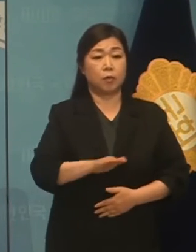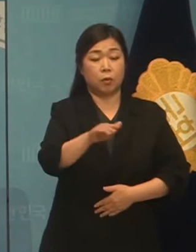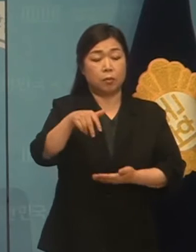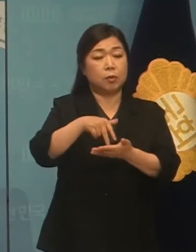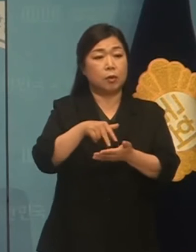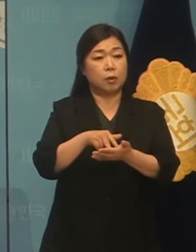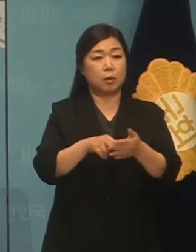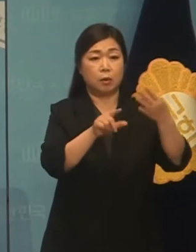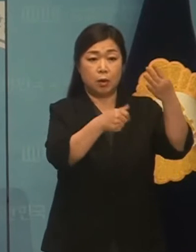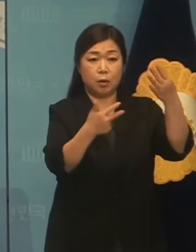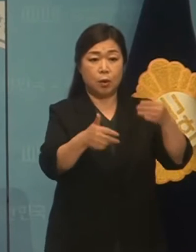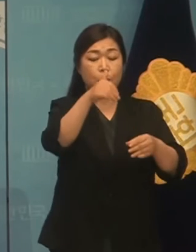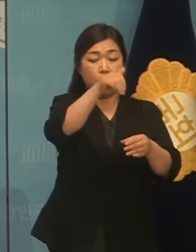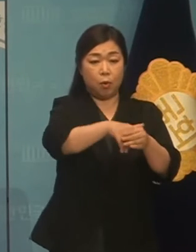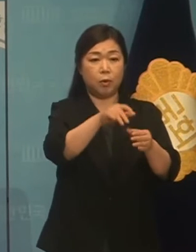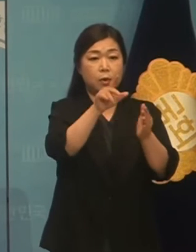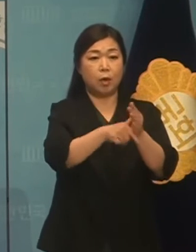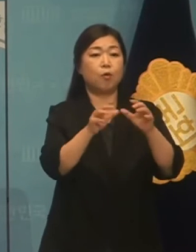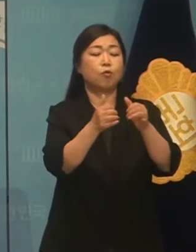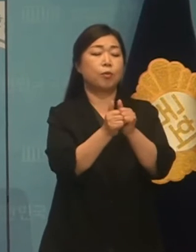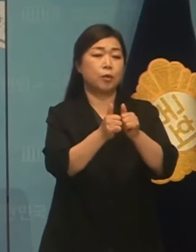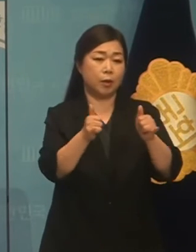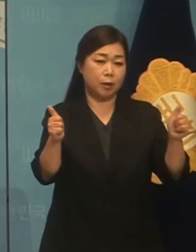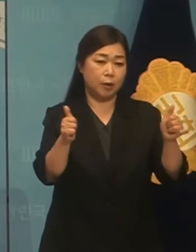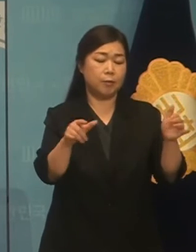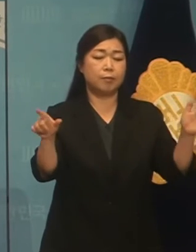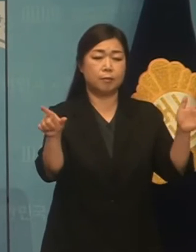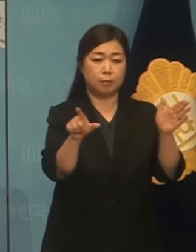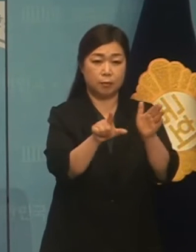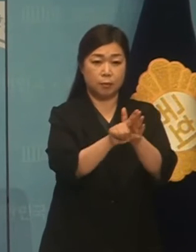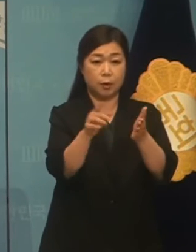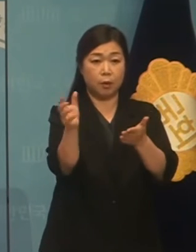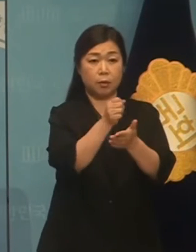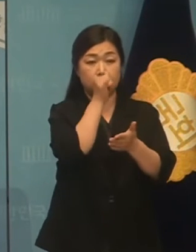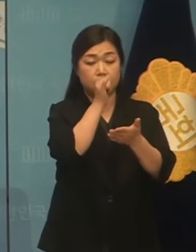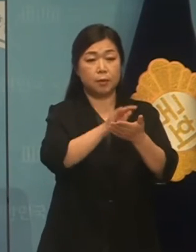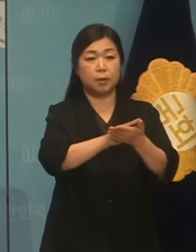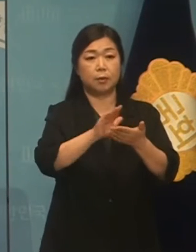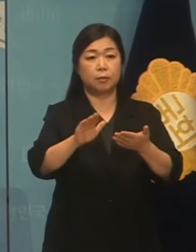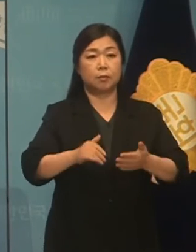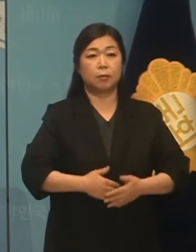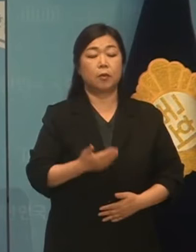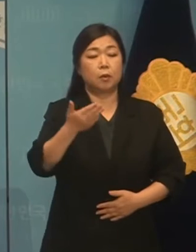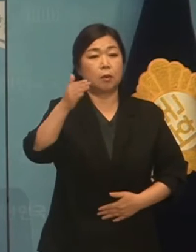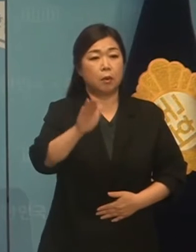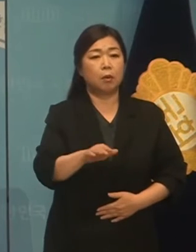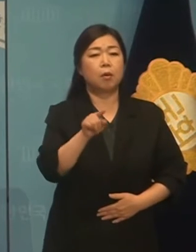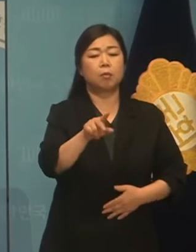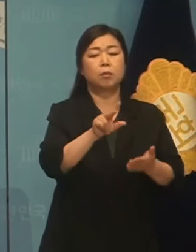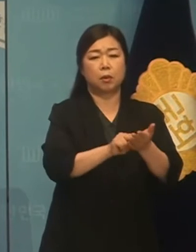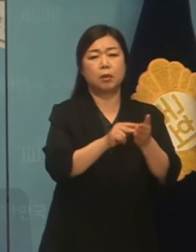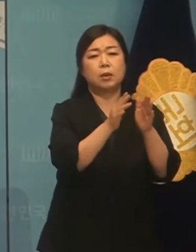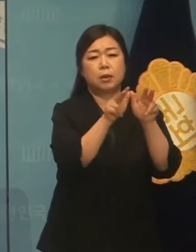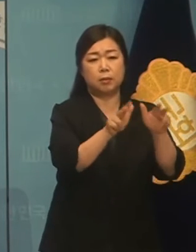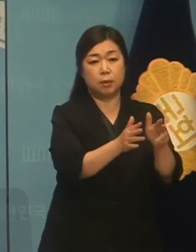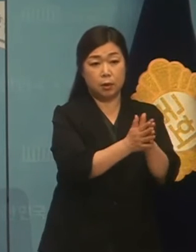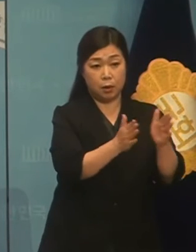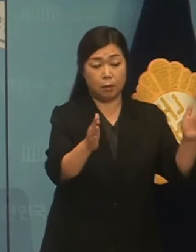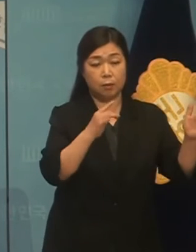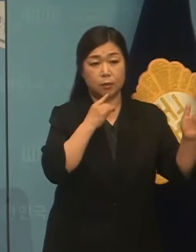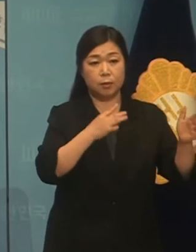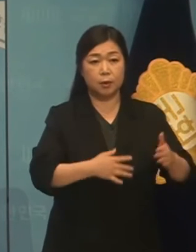재보선을 통해서 국민으로부터 최소한의 신뢰를 얻었습니다. 그러나 이것은 시작일 뿐입니다.